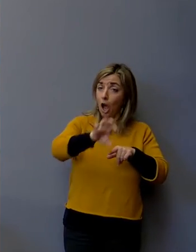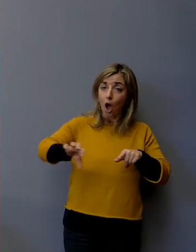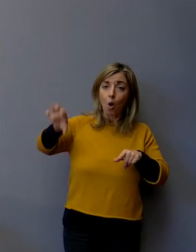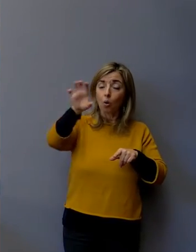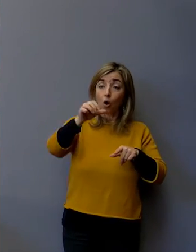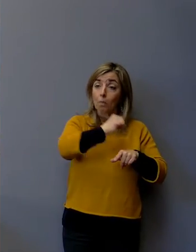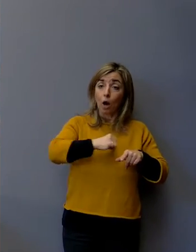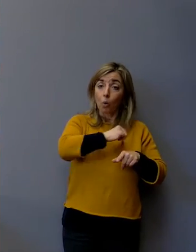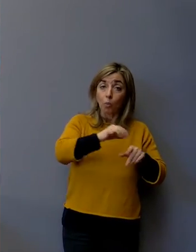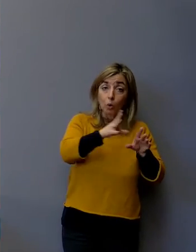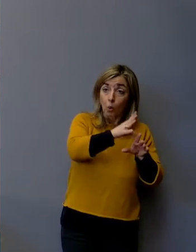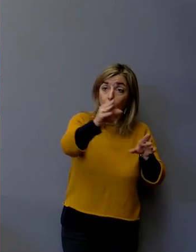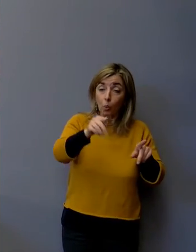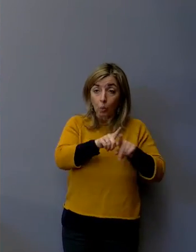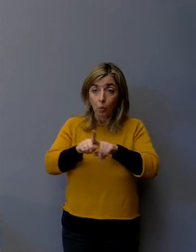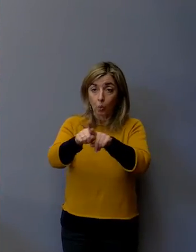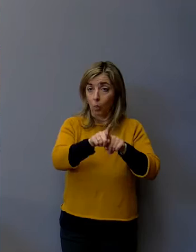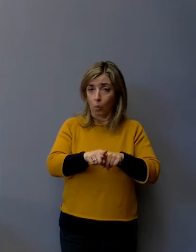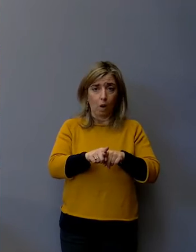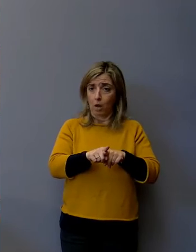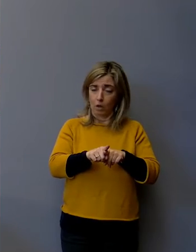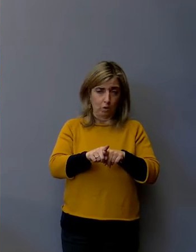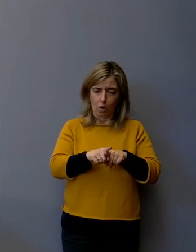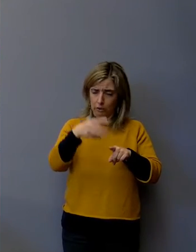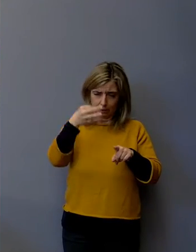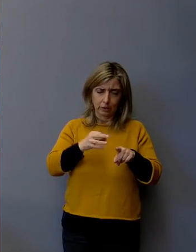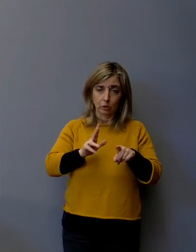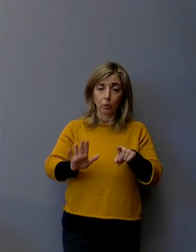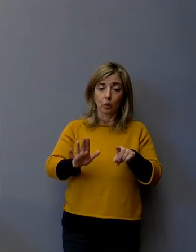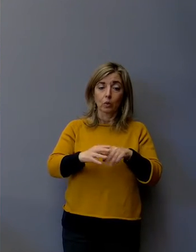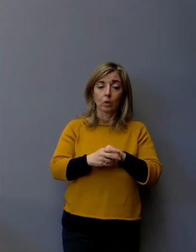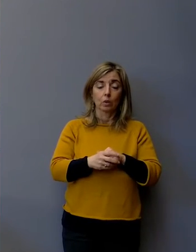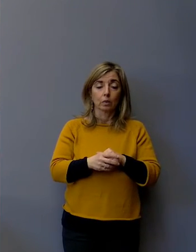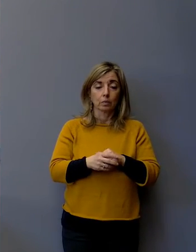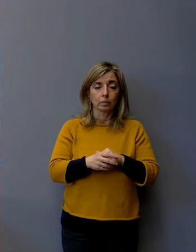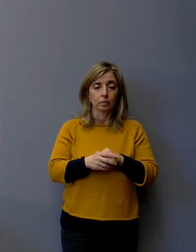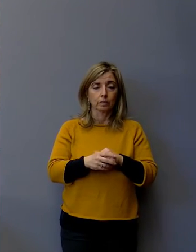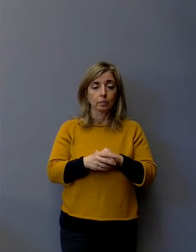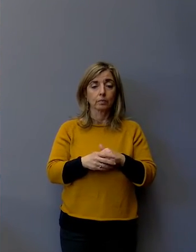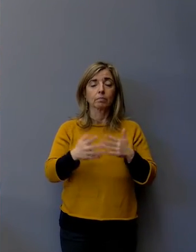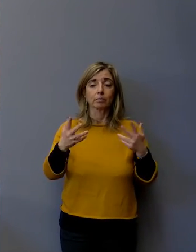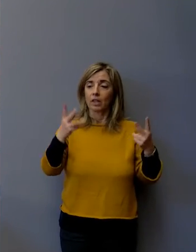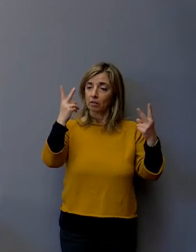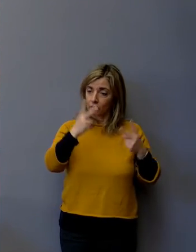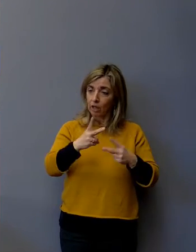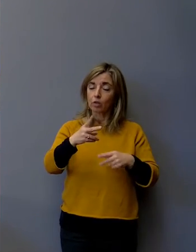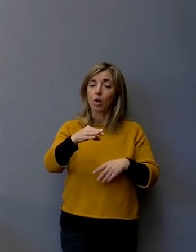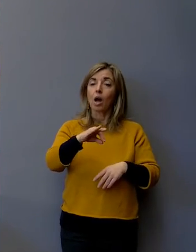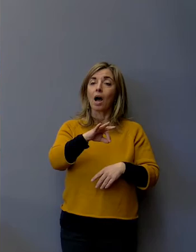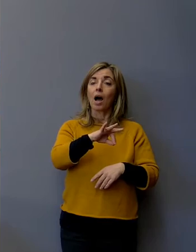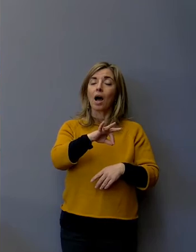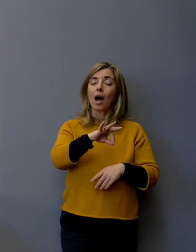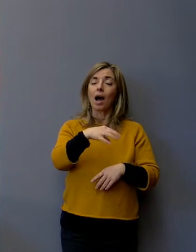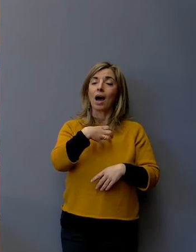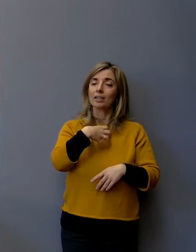pubblicamente l'assessore picciocchi è realmente avete fatto veramente un grandissimo lavoro